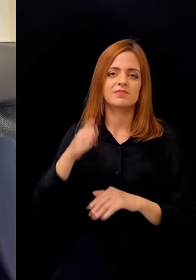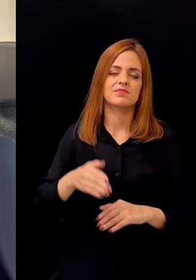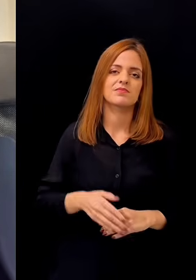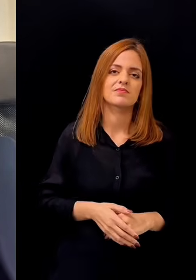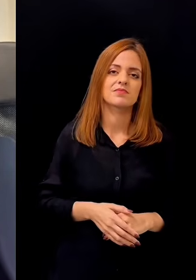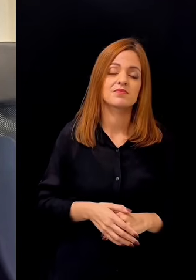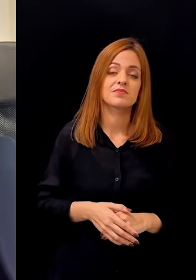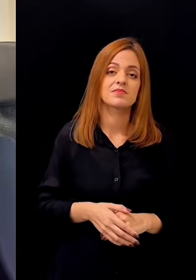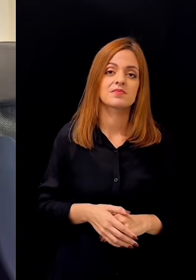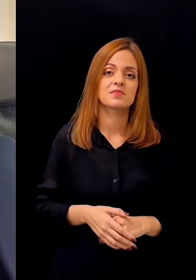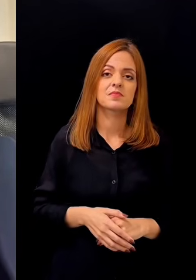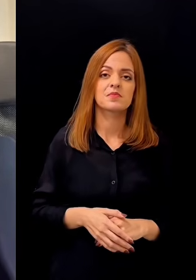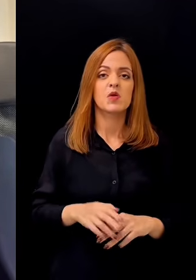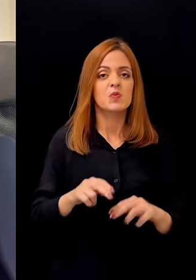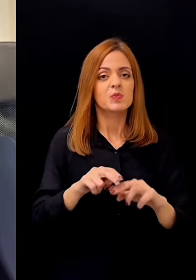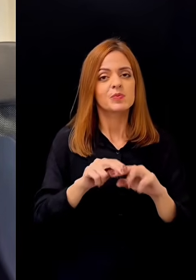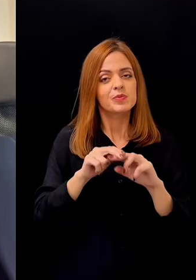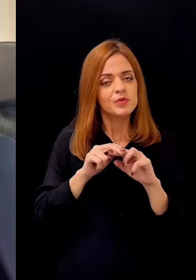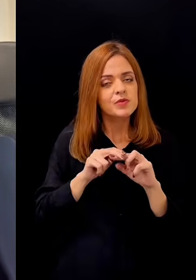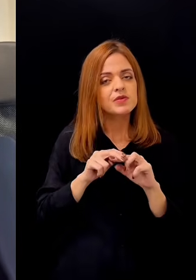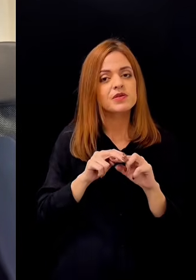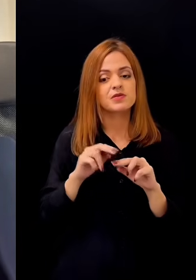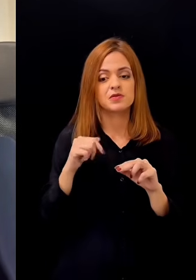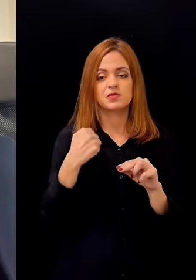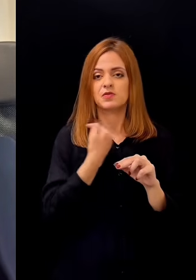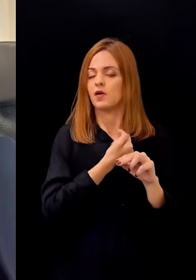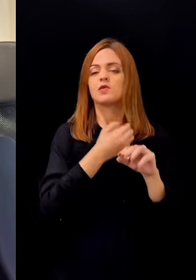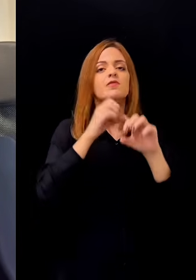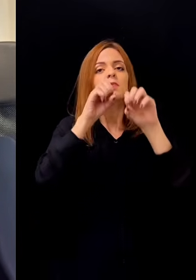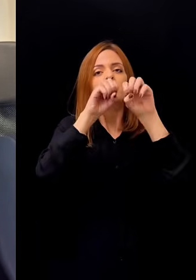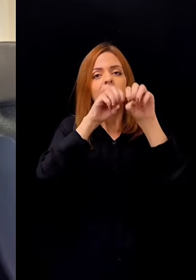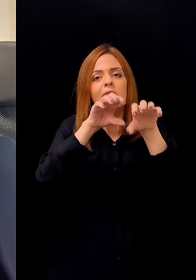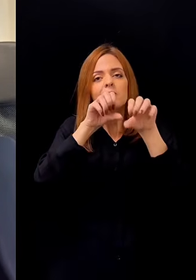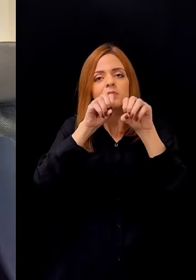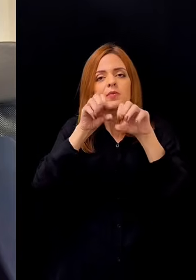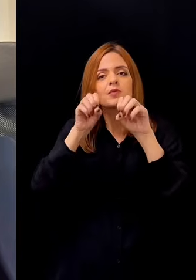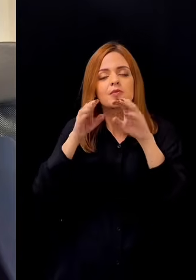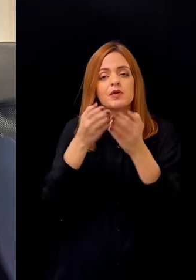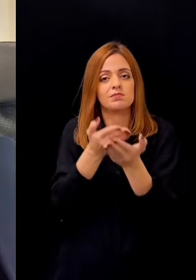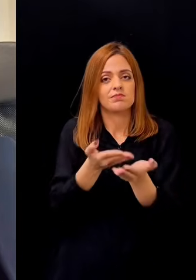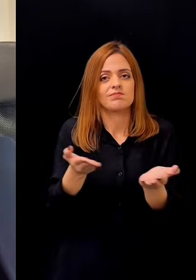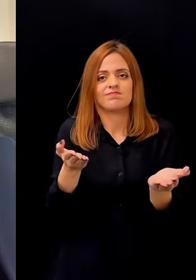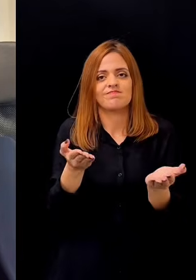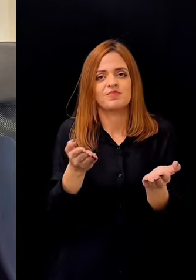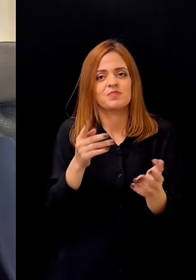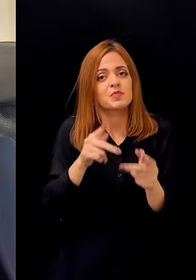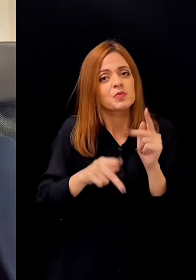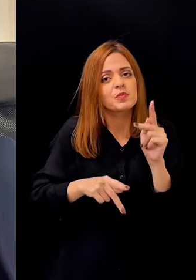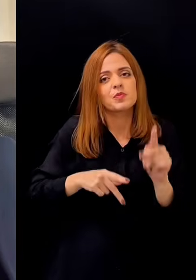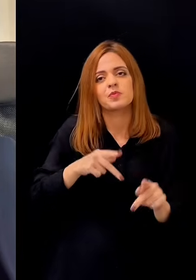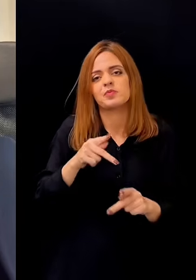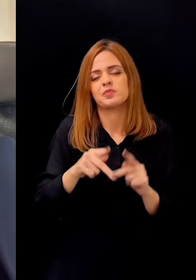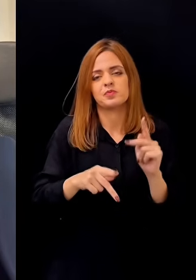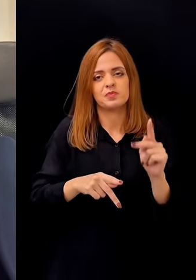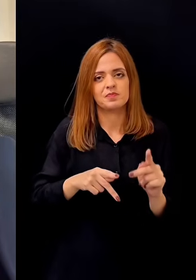E para isso, nós vamos ensinar para as pessoas,